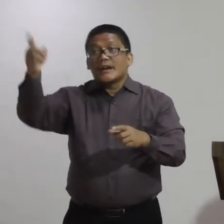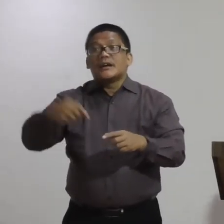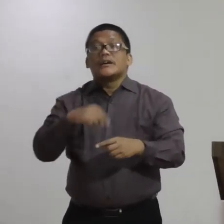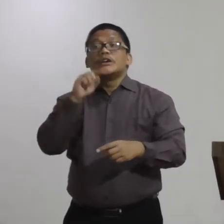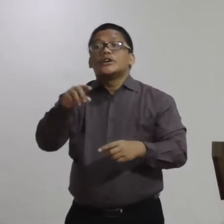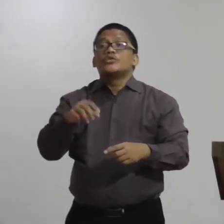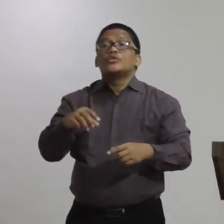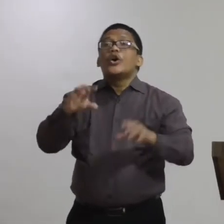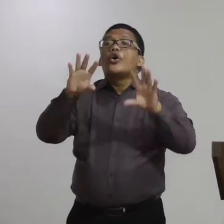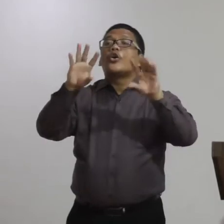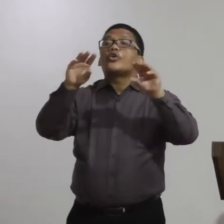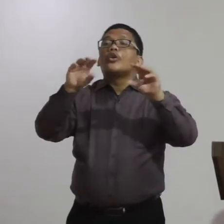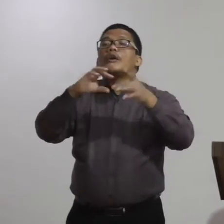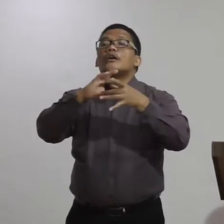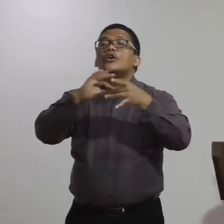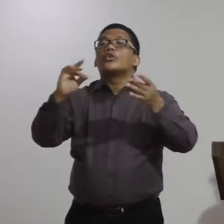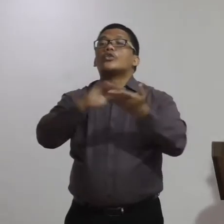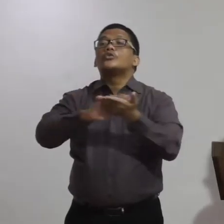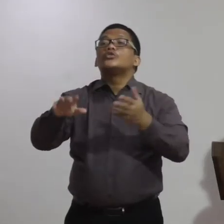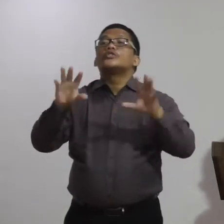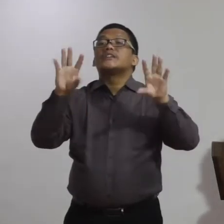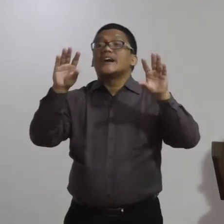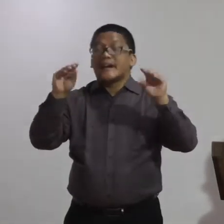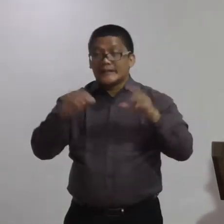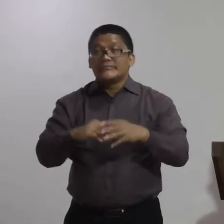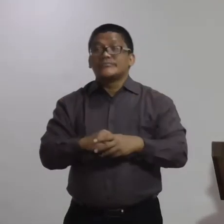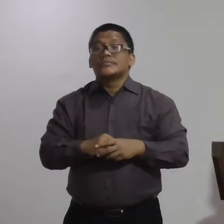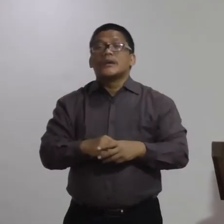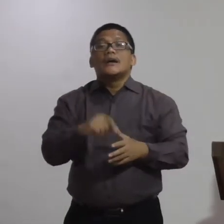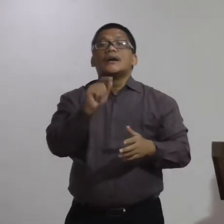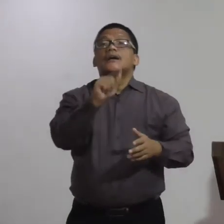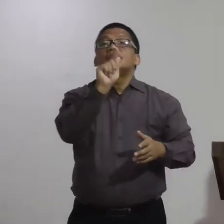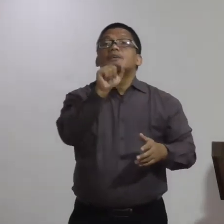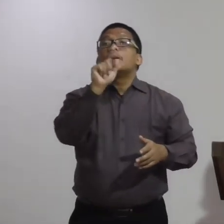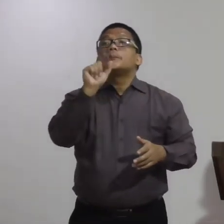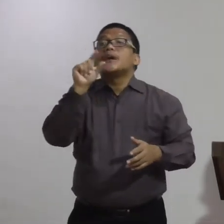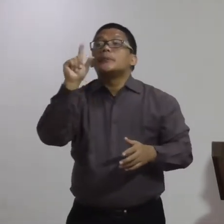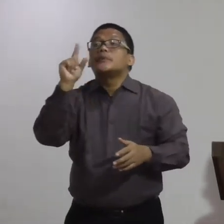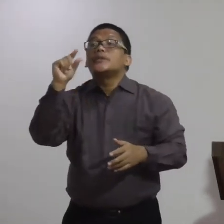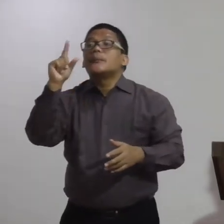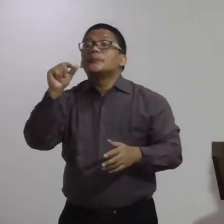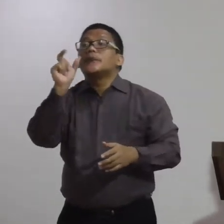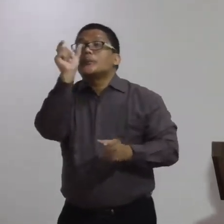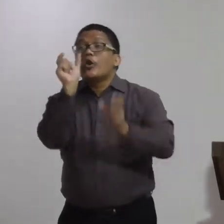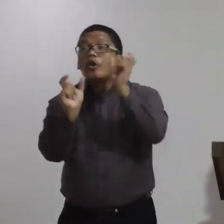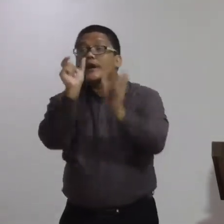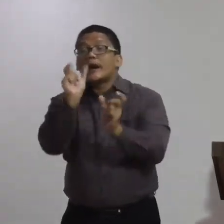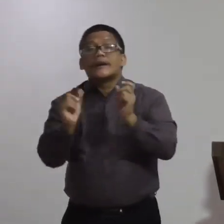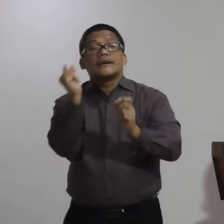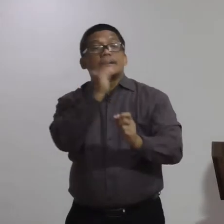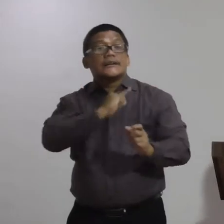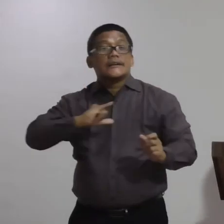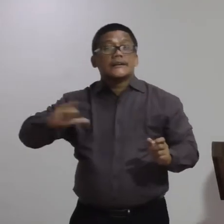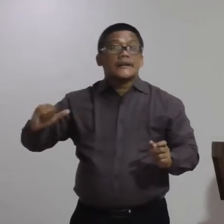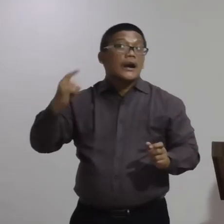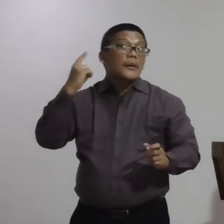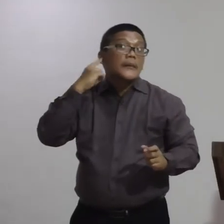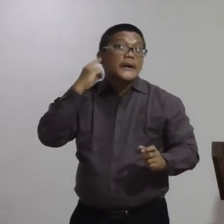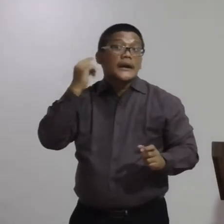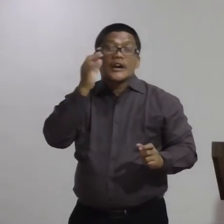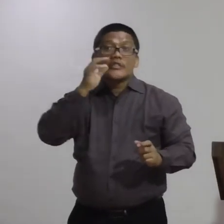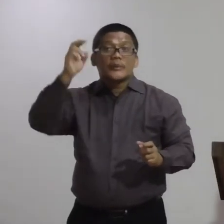oleh Roh Kudus, yaitu setiap orang yang percaya Yesus, setiap orang